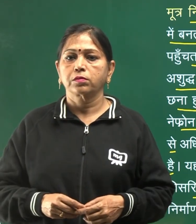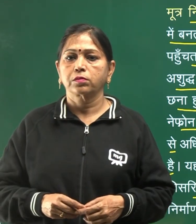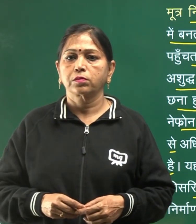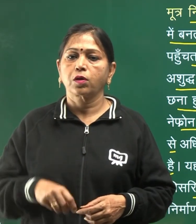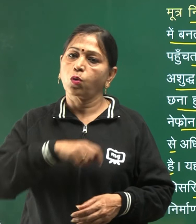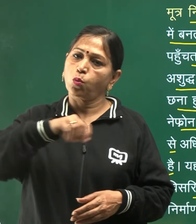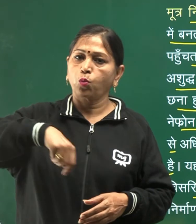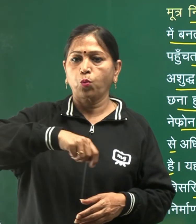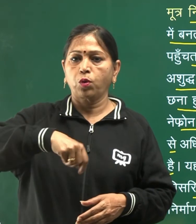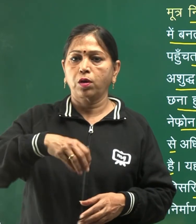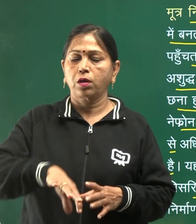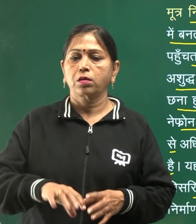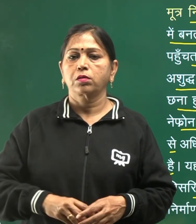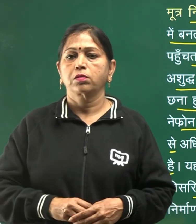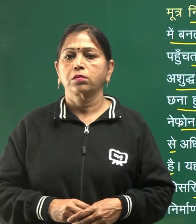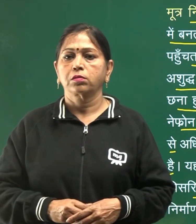घुलकर